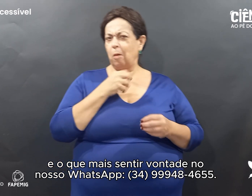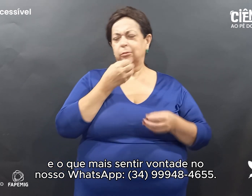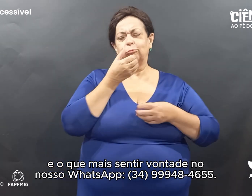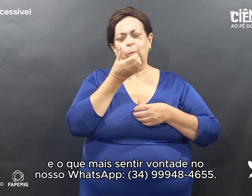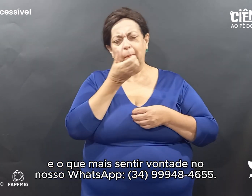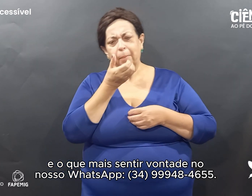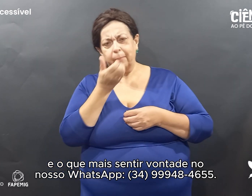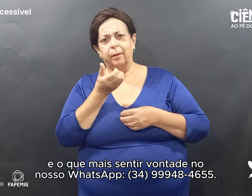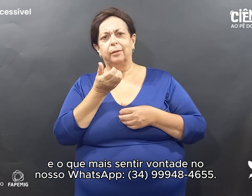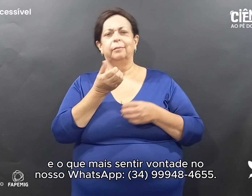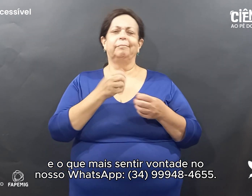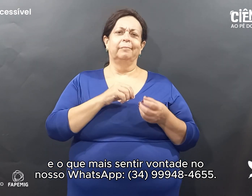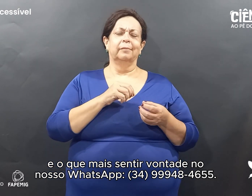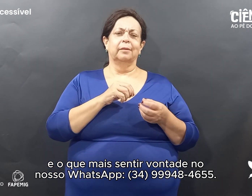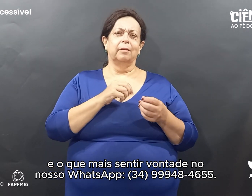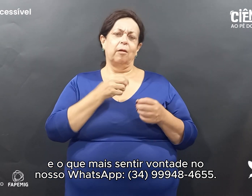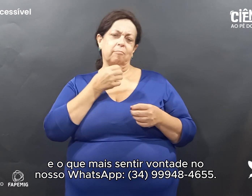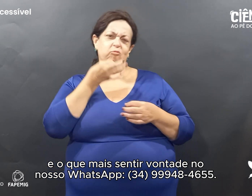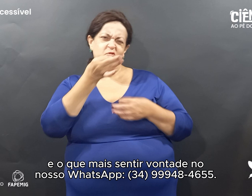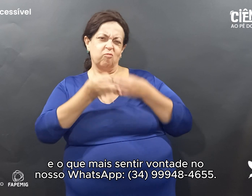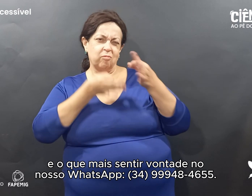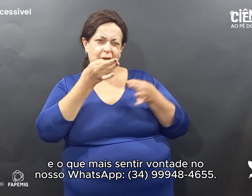WhatsApp. 34